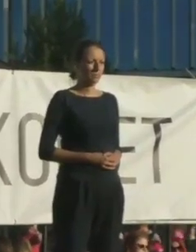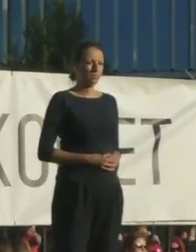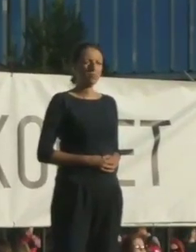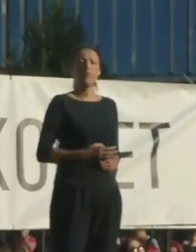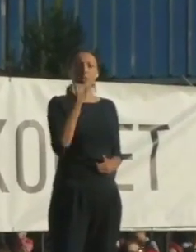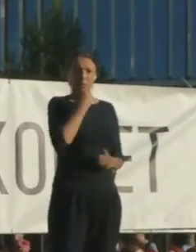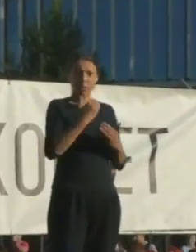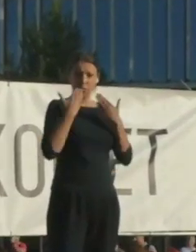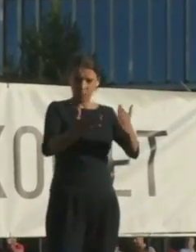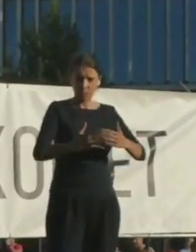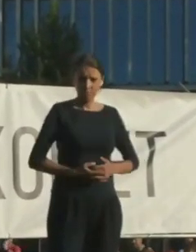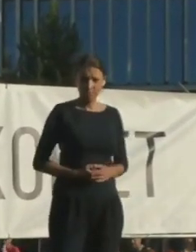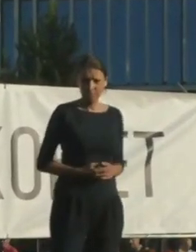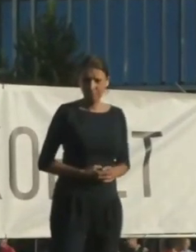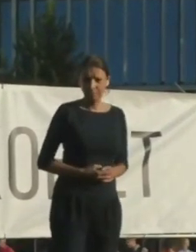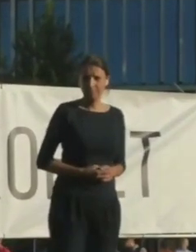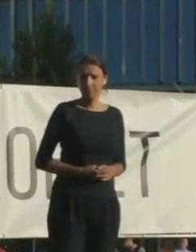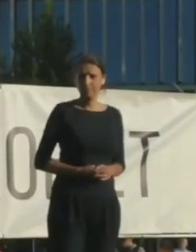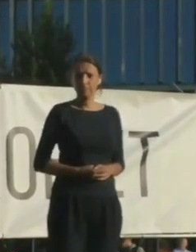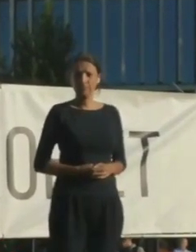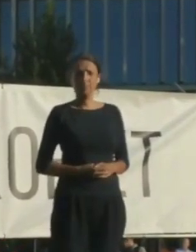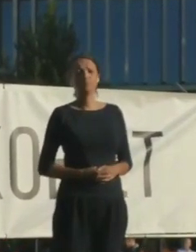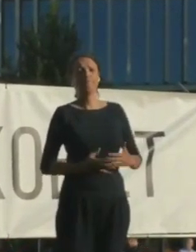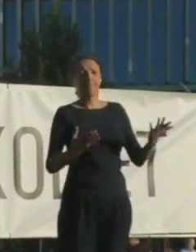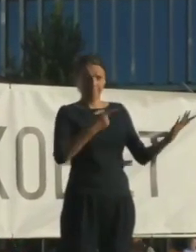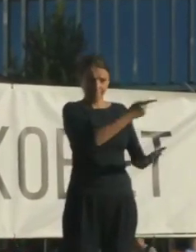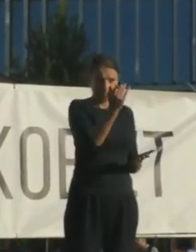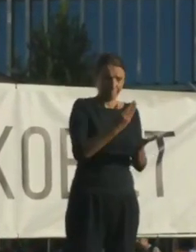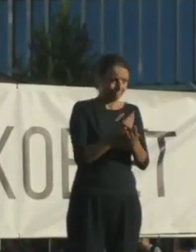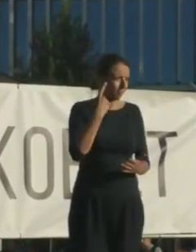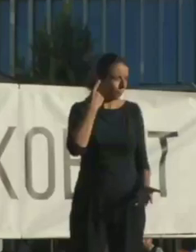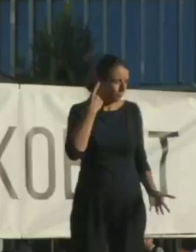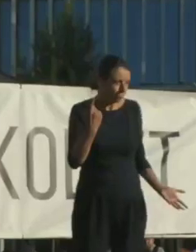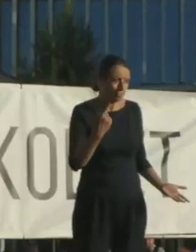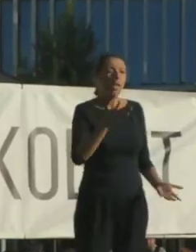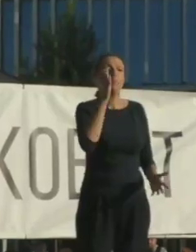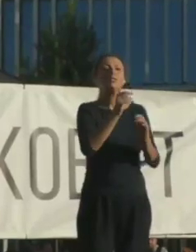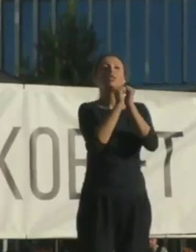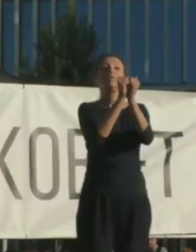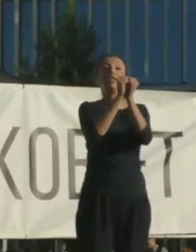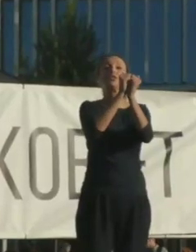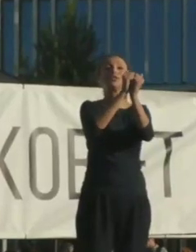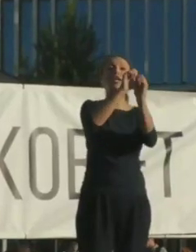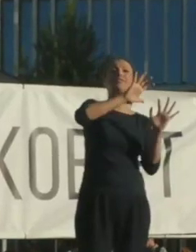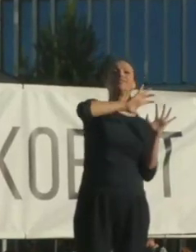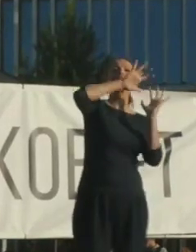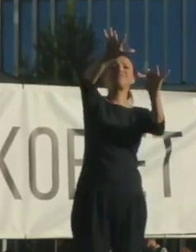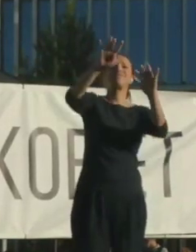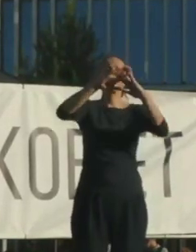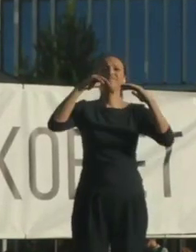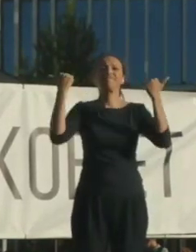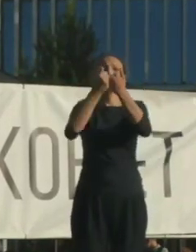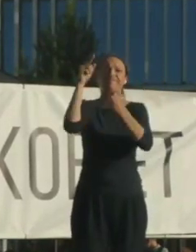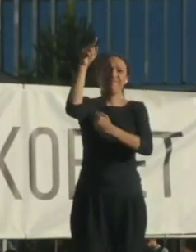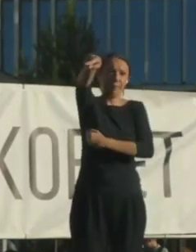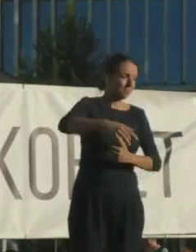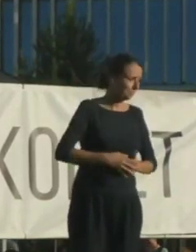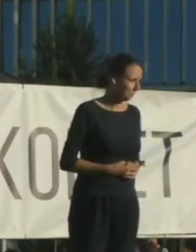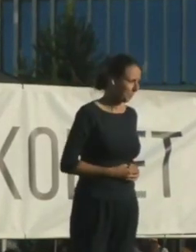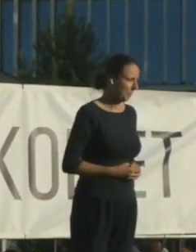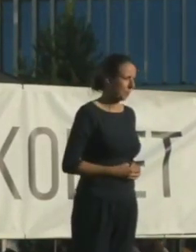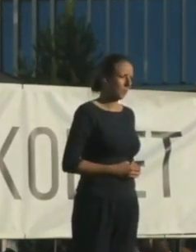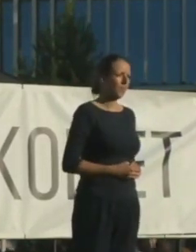Bardzo dziękujemy. Także już słyszycie, słyszeliście, widzimy się we wrześniu. A tymczasem